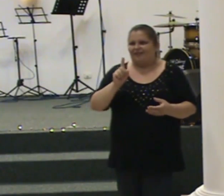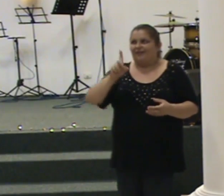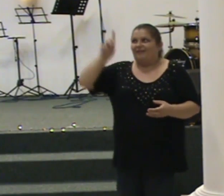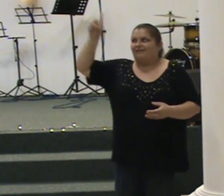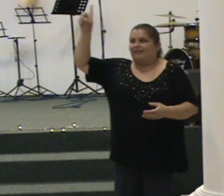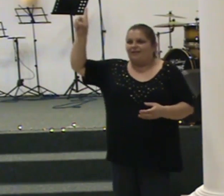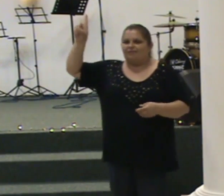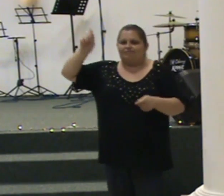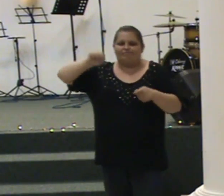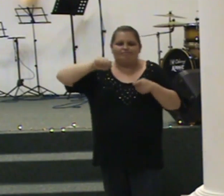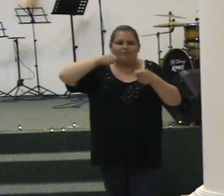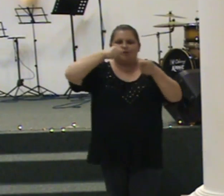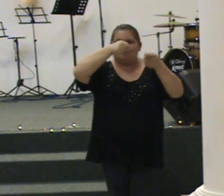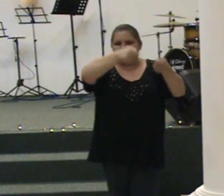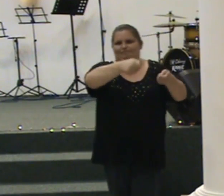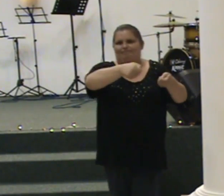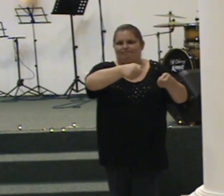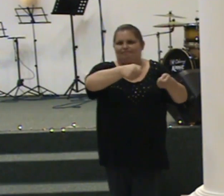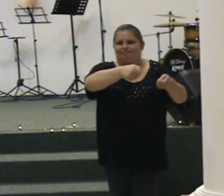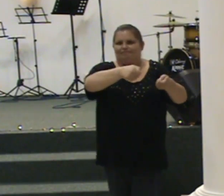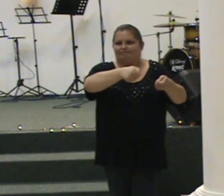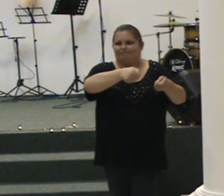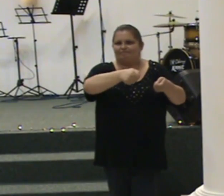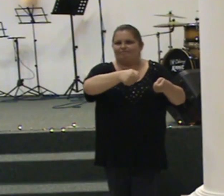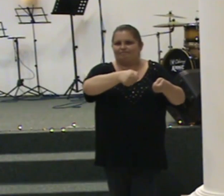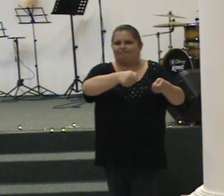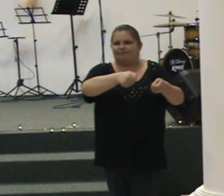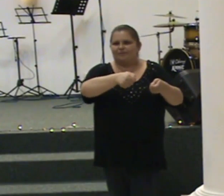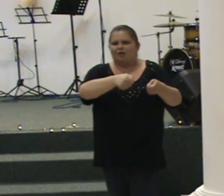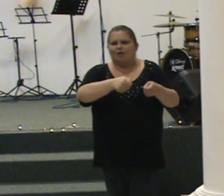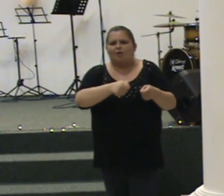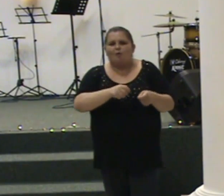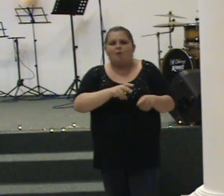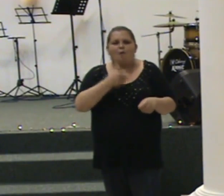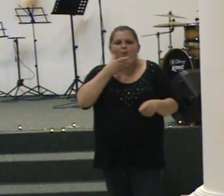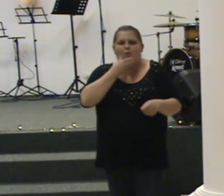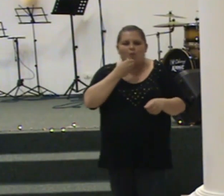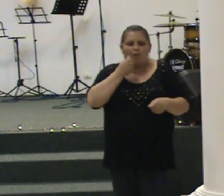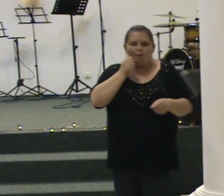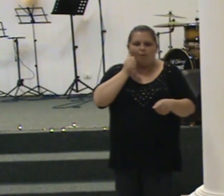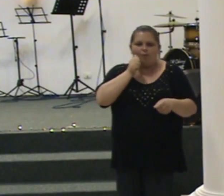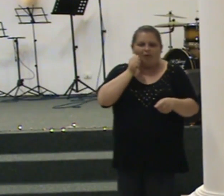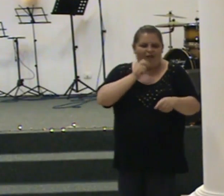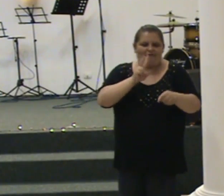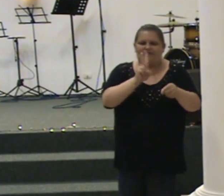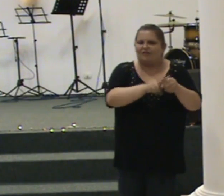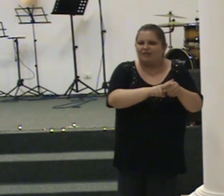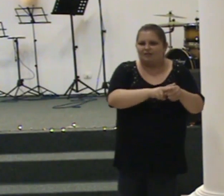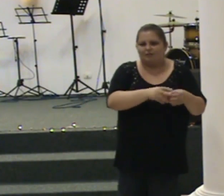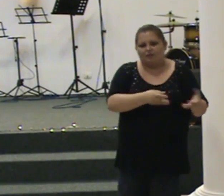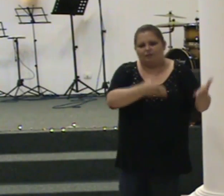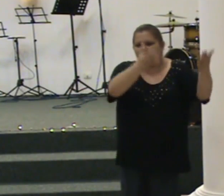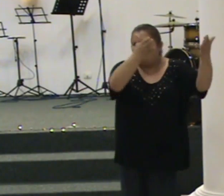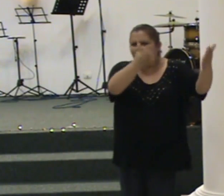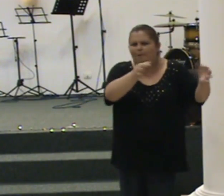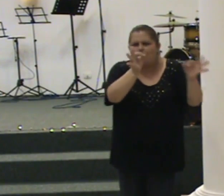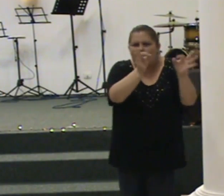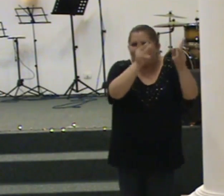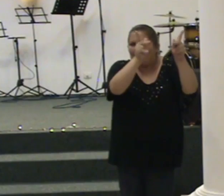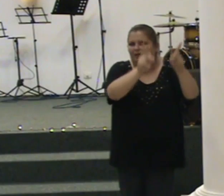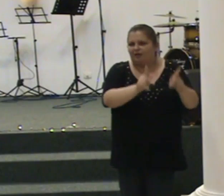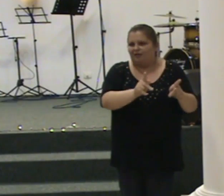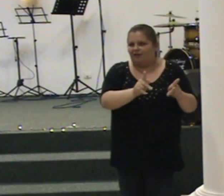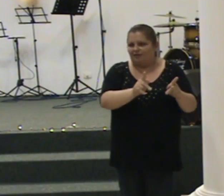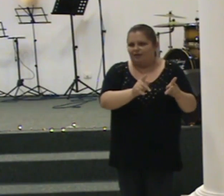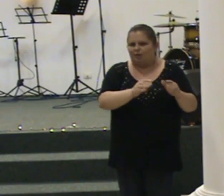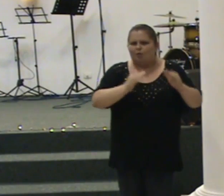diz, Deus preparou lá na eternidade, que seria através de uma virgem, para que Jesus viesse, né,